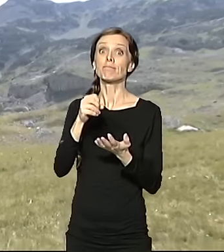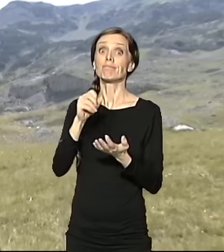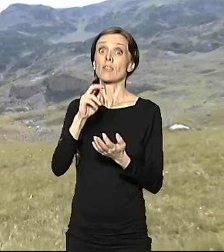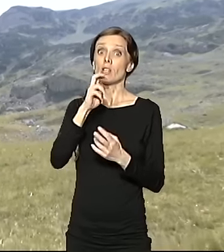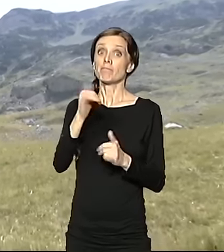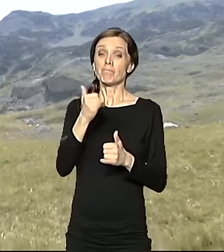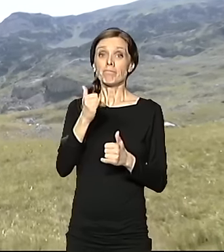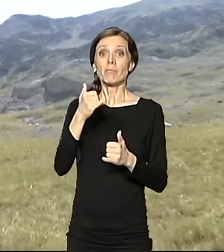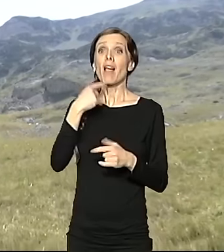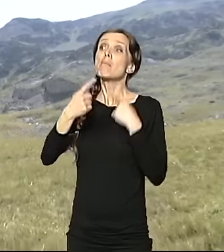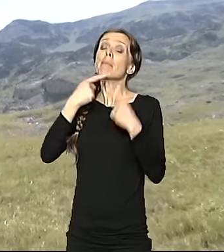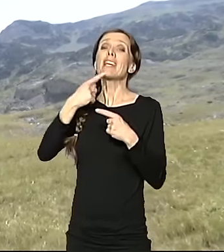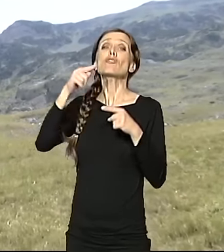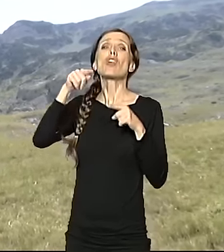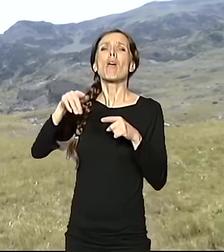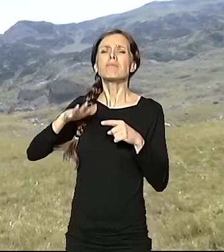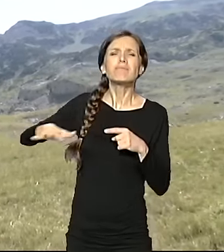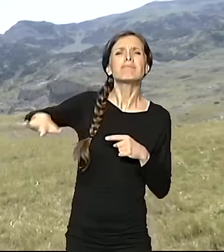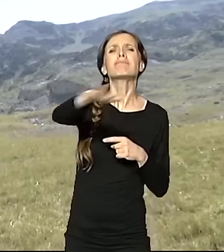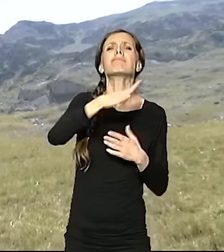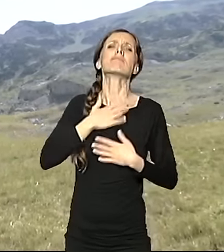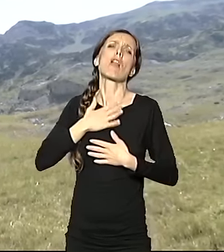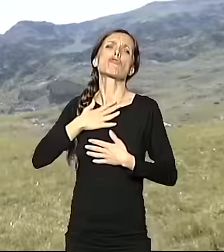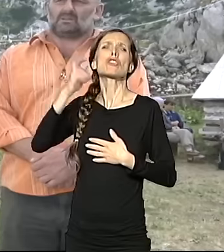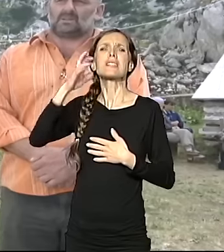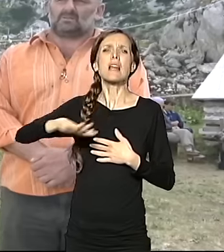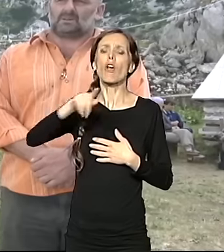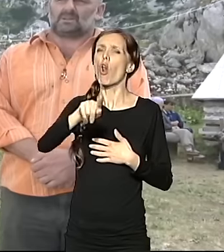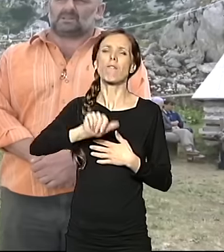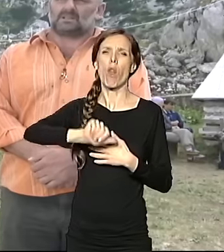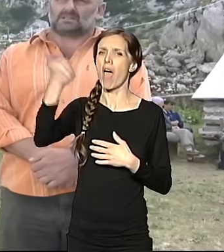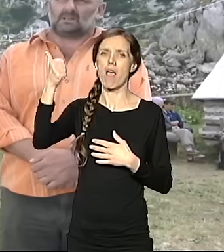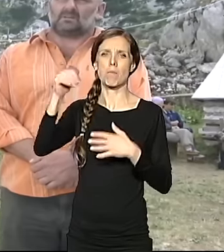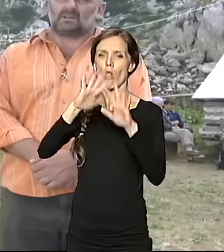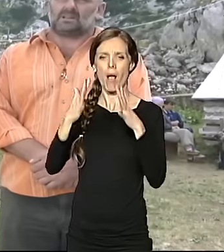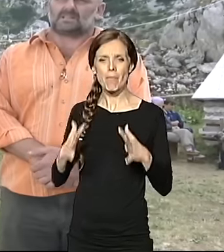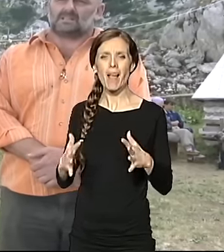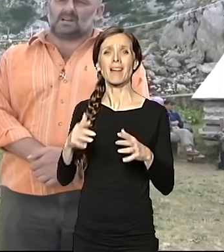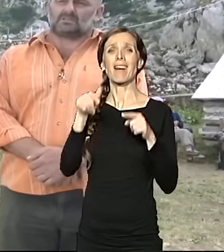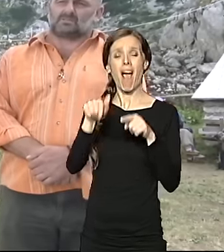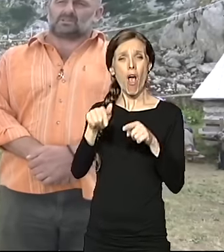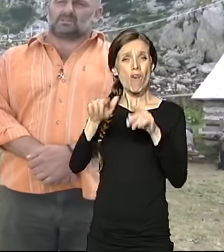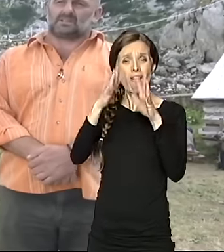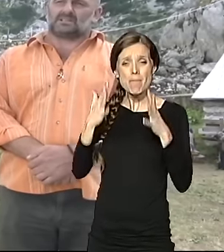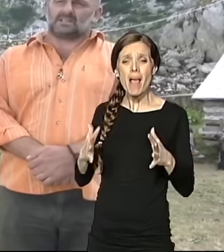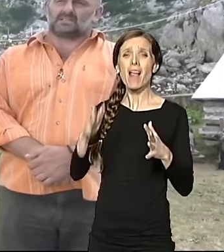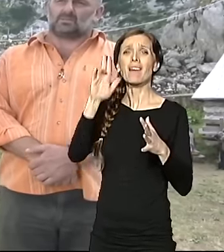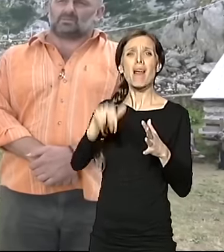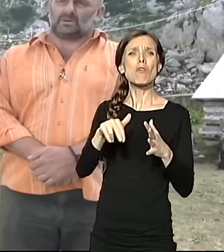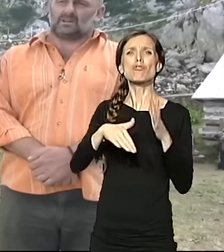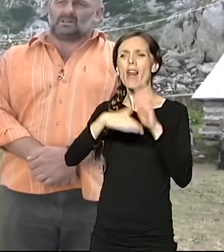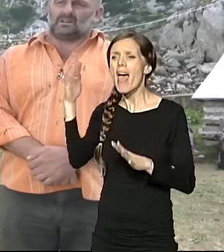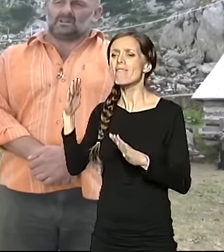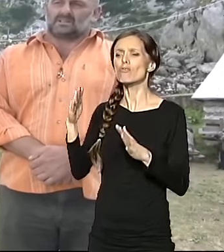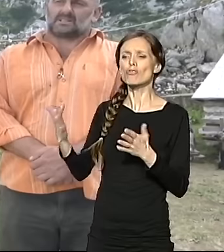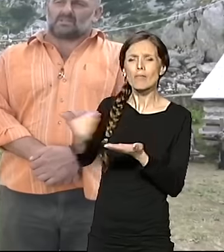terenima, ovim našim terenima crnogorskim, da je ovo najbolja planina. Sa ove planine se najviše može doći rad sira iz